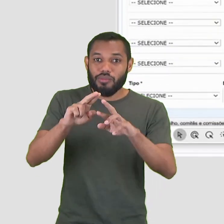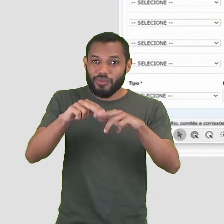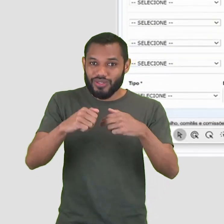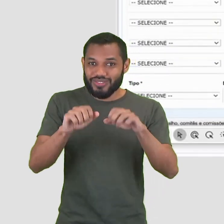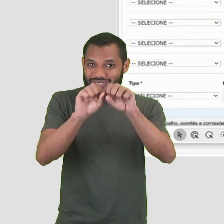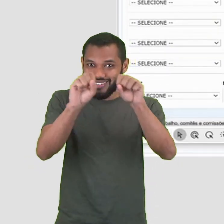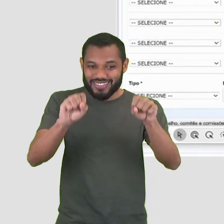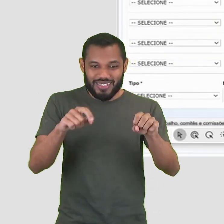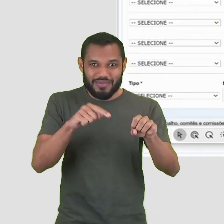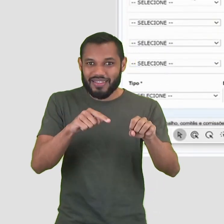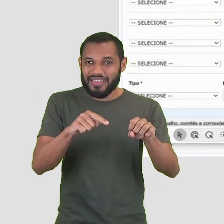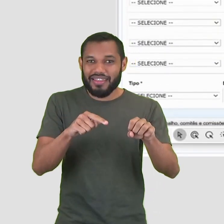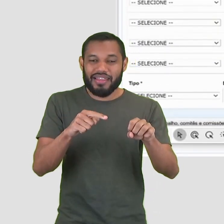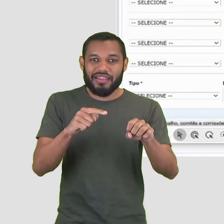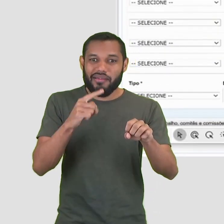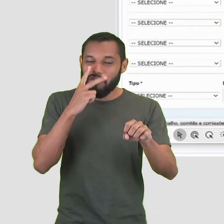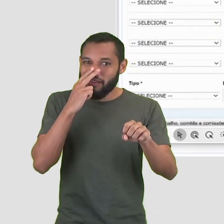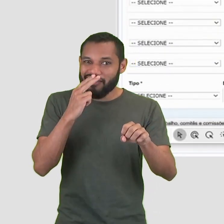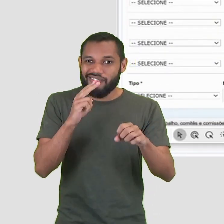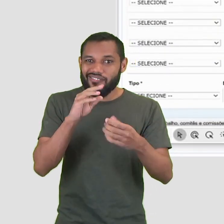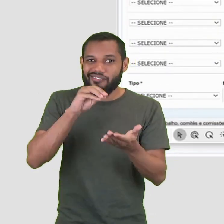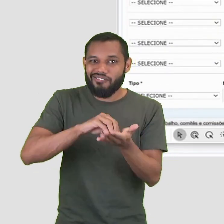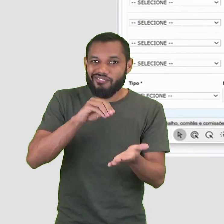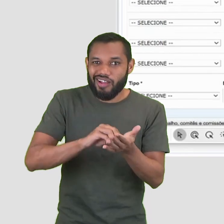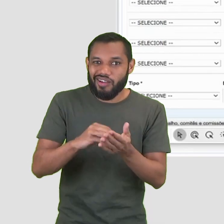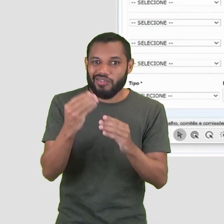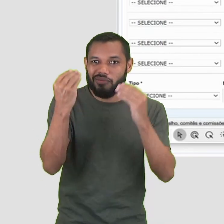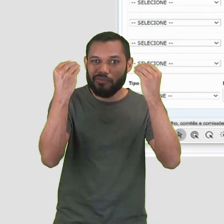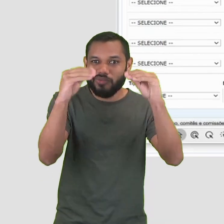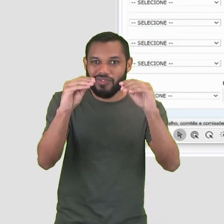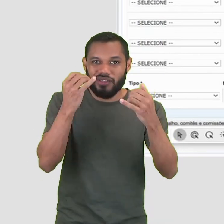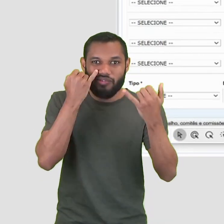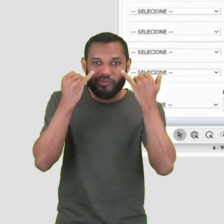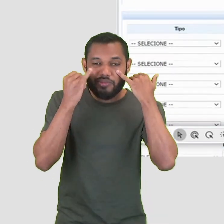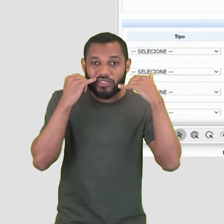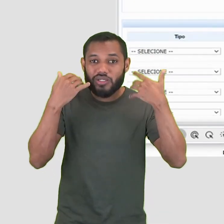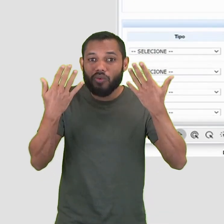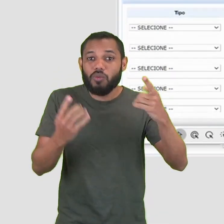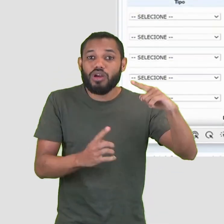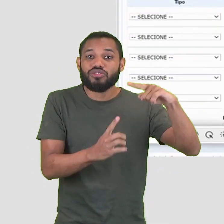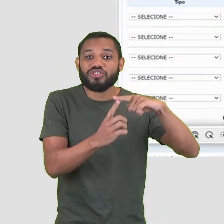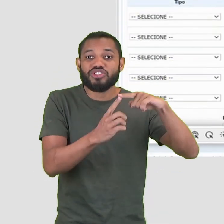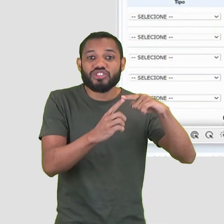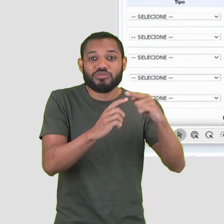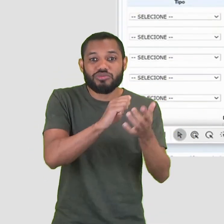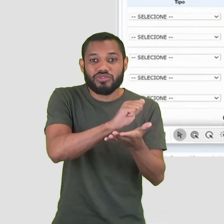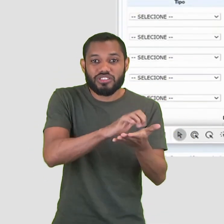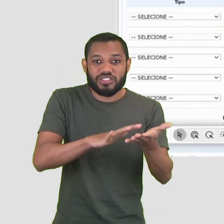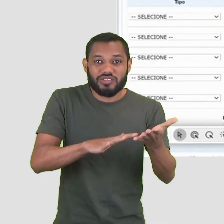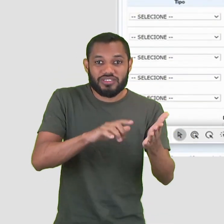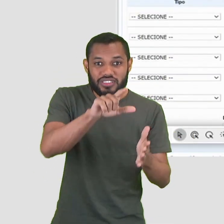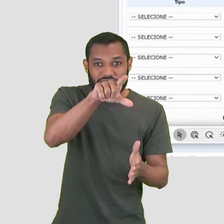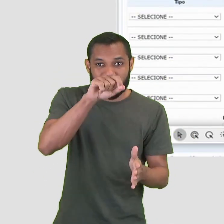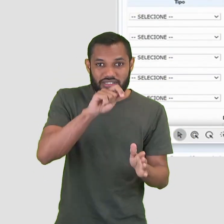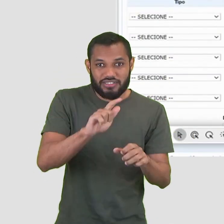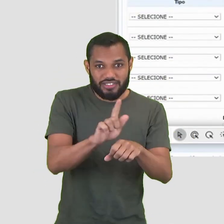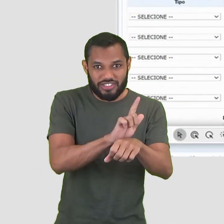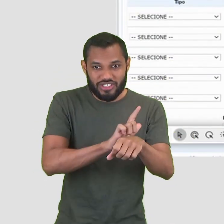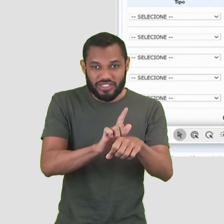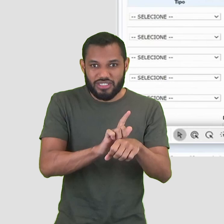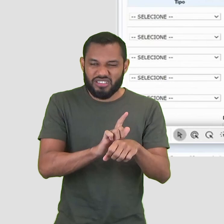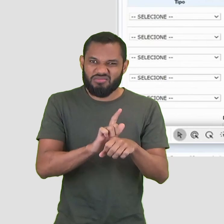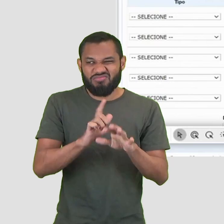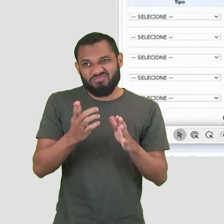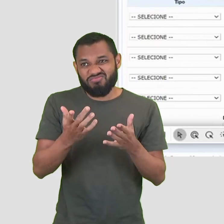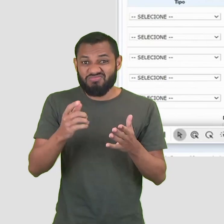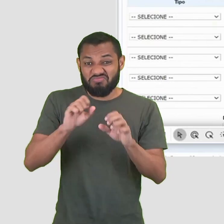que a gente não lançou essa informação do tipo de atividade de designação. Então, é uma regrinha que a gente pode